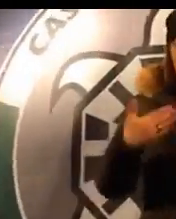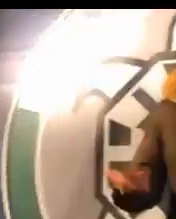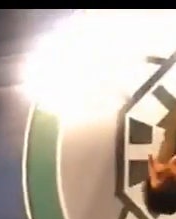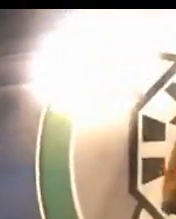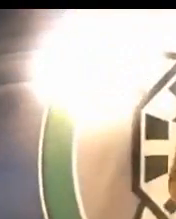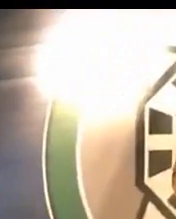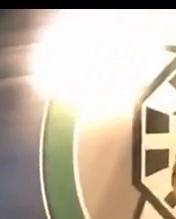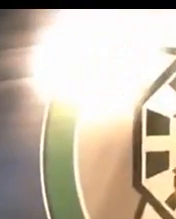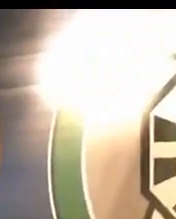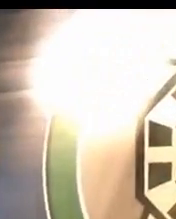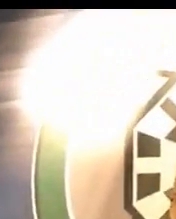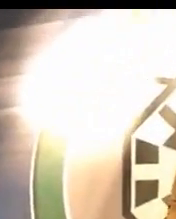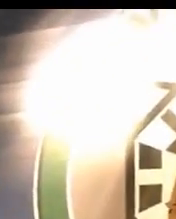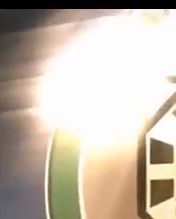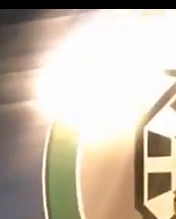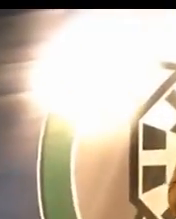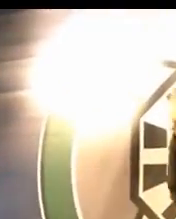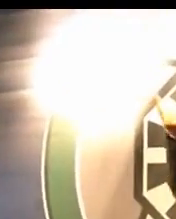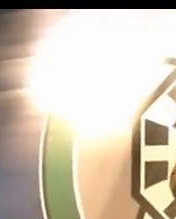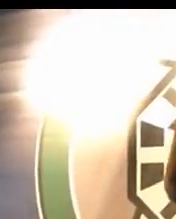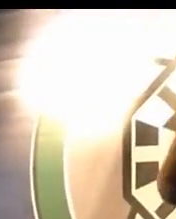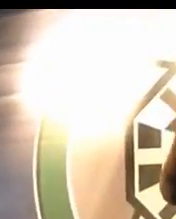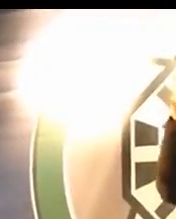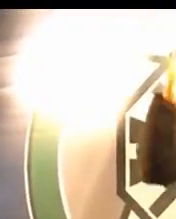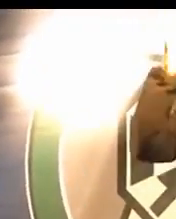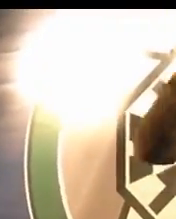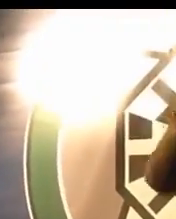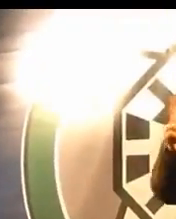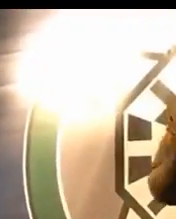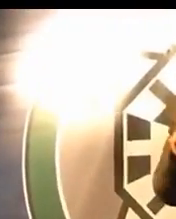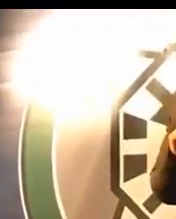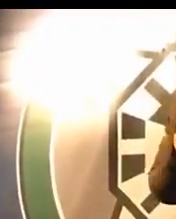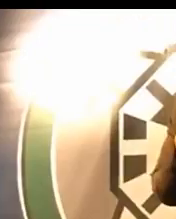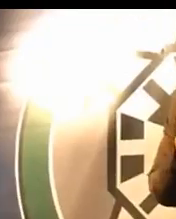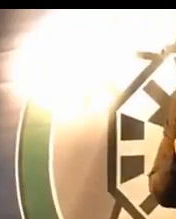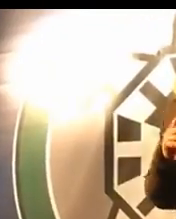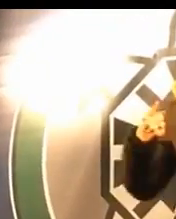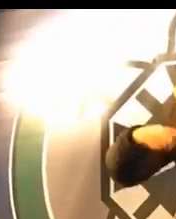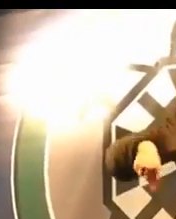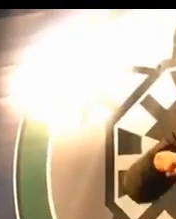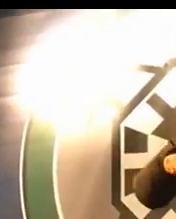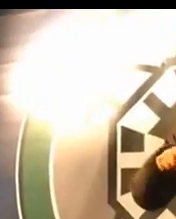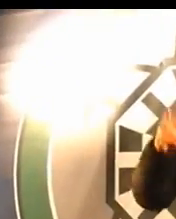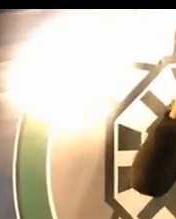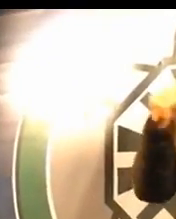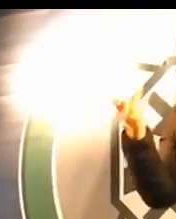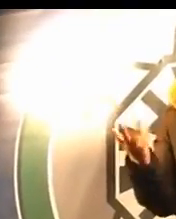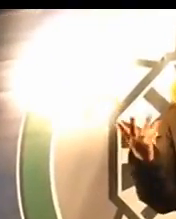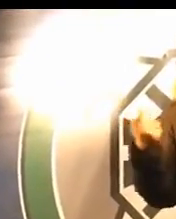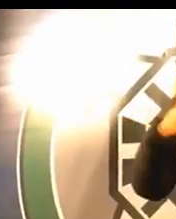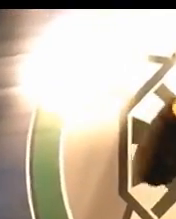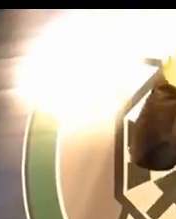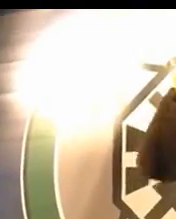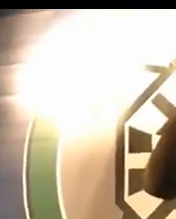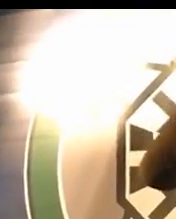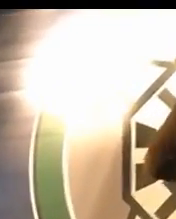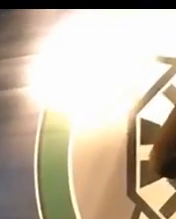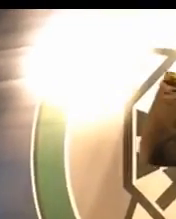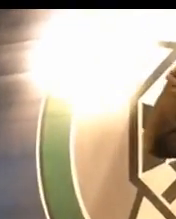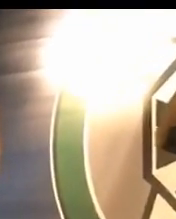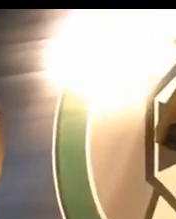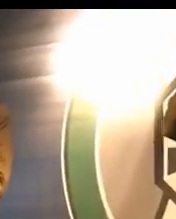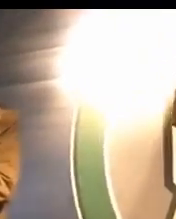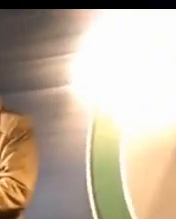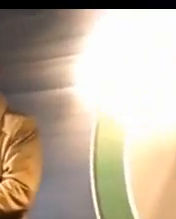Perché c'è qualcuno che non ha capito che noi semplicemente stiamo cercando di parlare di futuro. Noi non parliamo di passato, noi parliamo